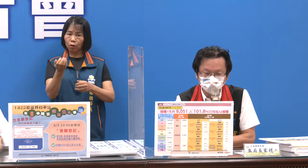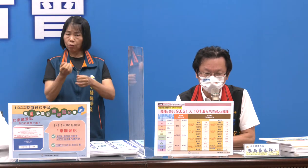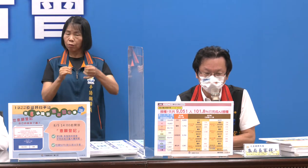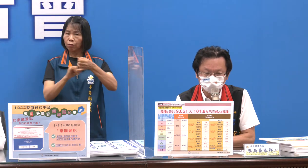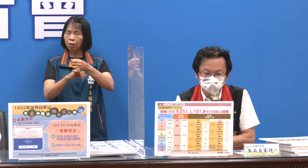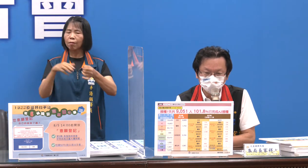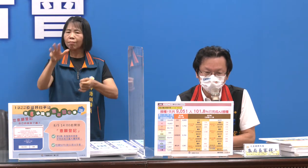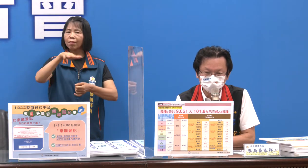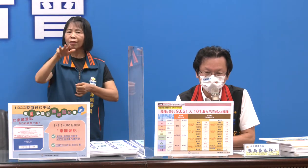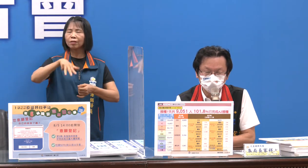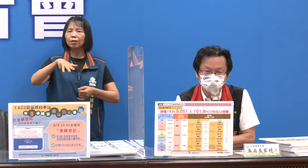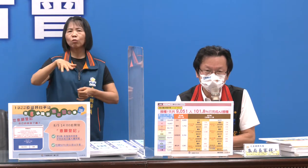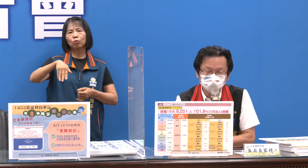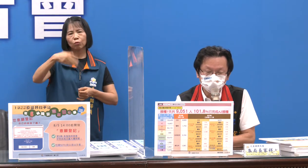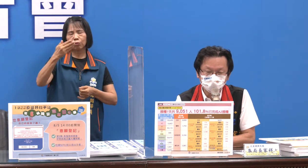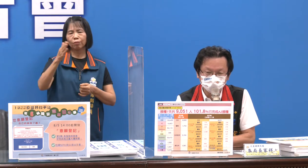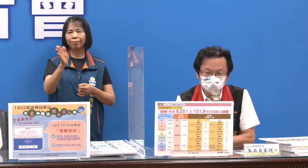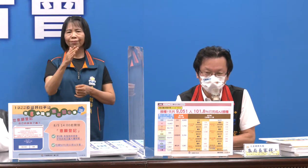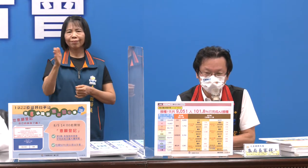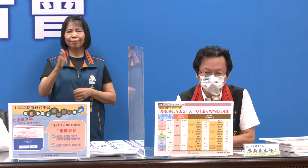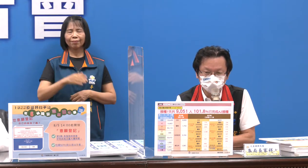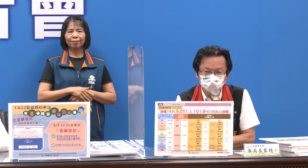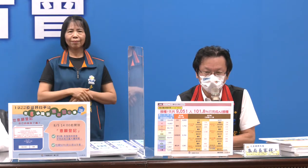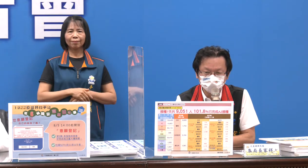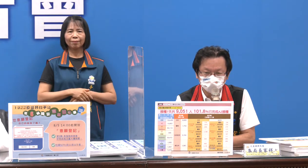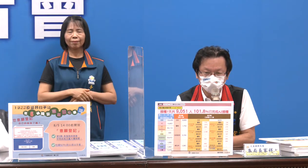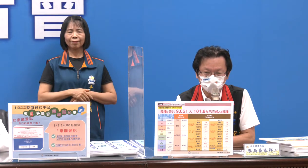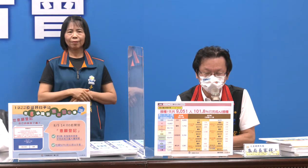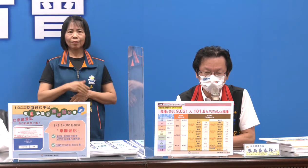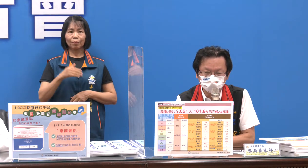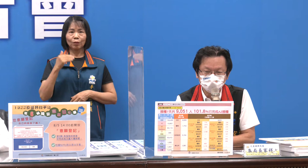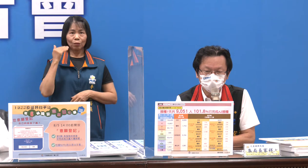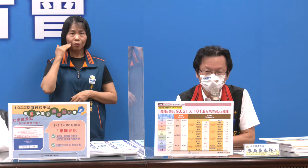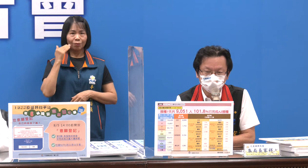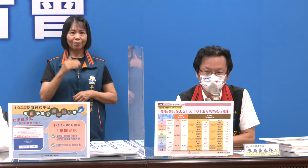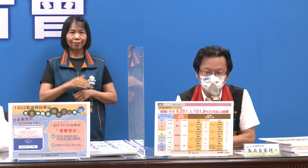啊，8900，所以我们整体来讲已经完成了